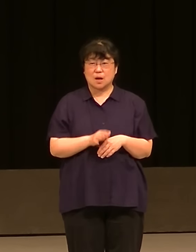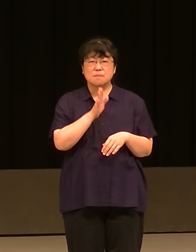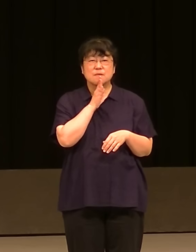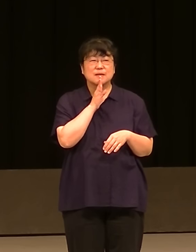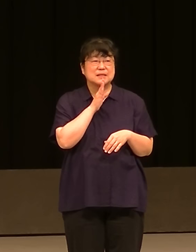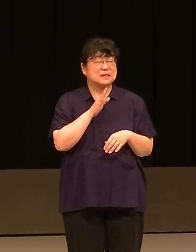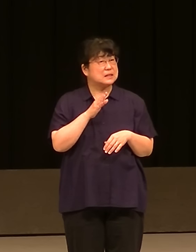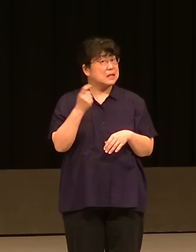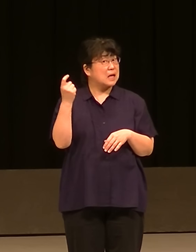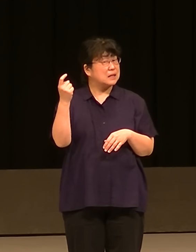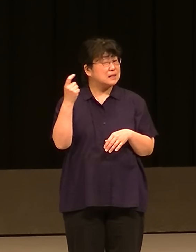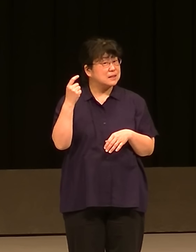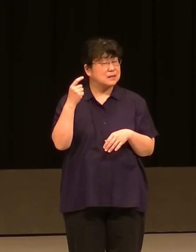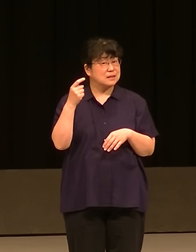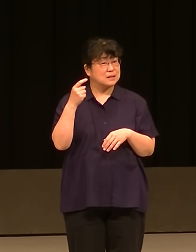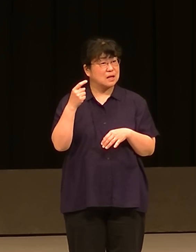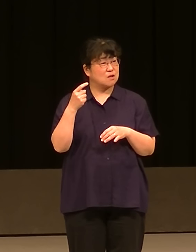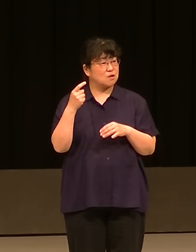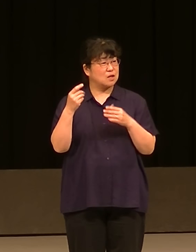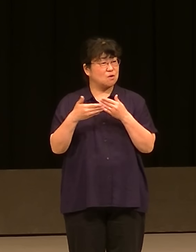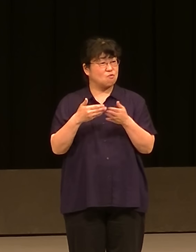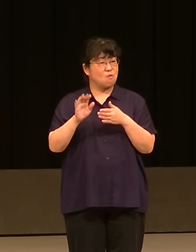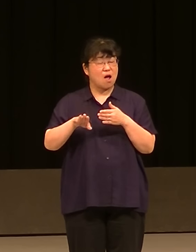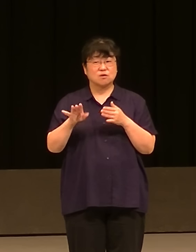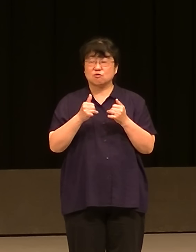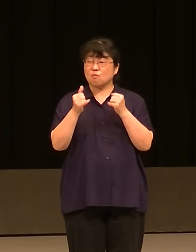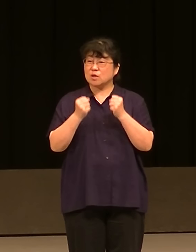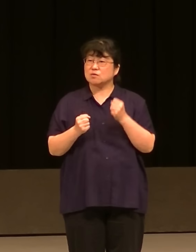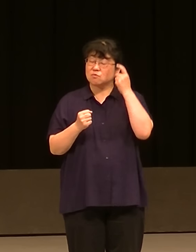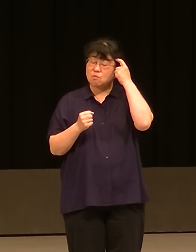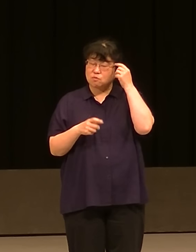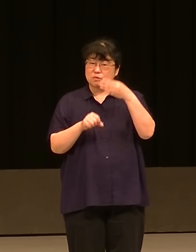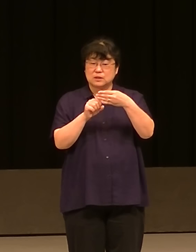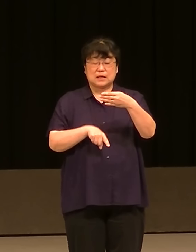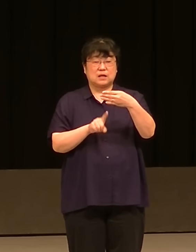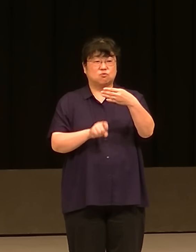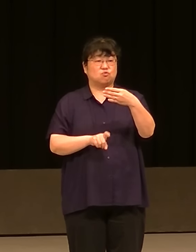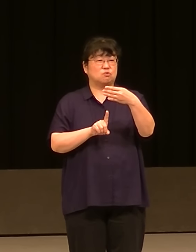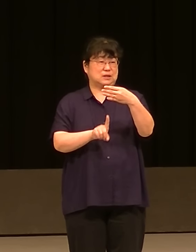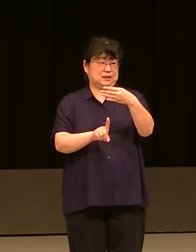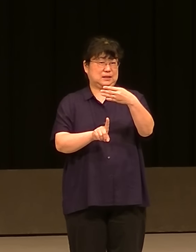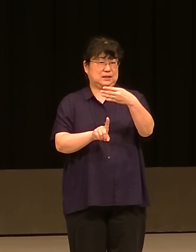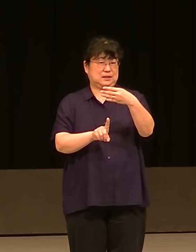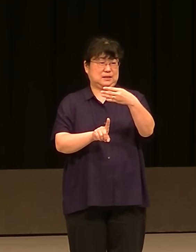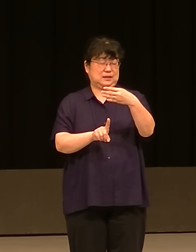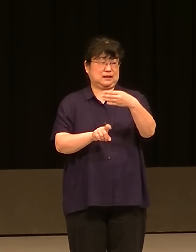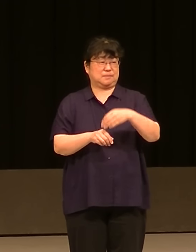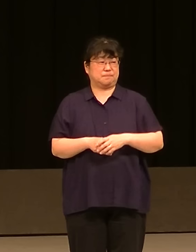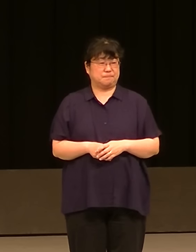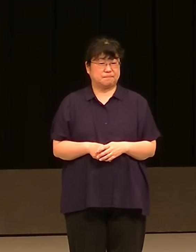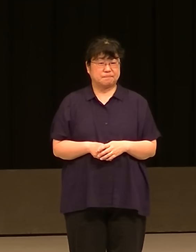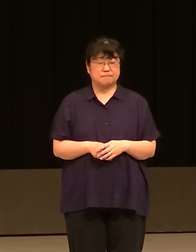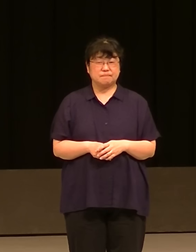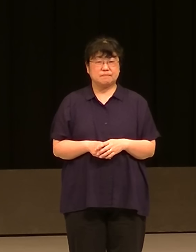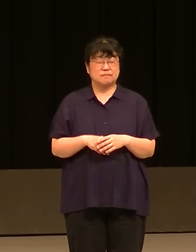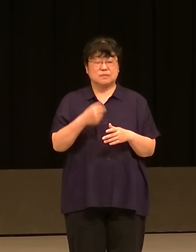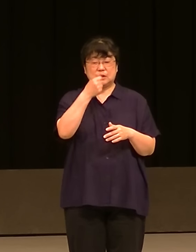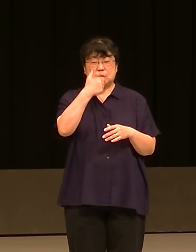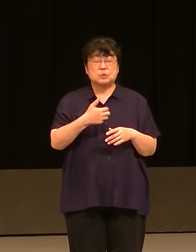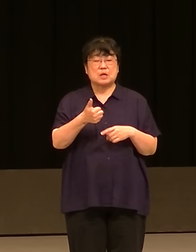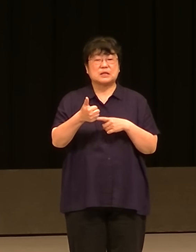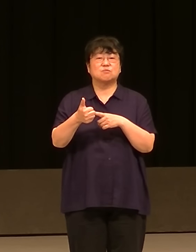お聞きになった方もおいでになるかなとも思いますが、4月11日のことでございました。船侍男